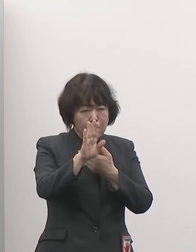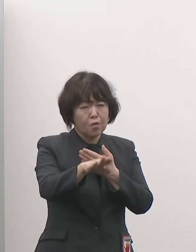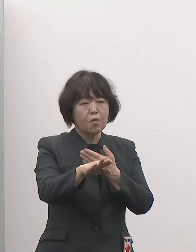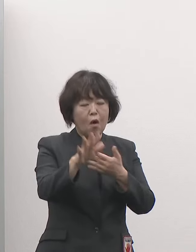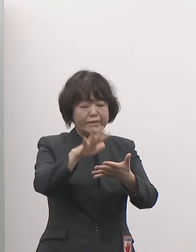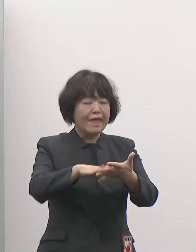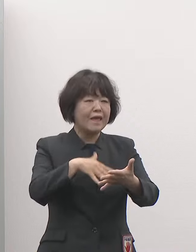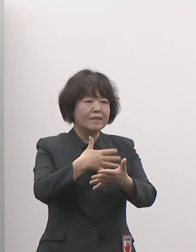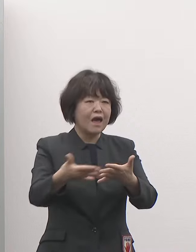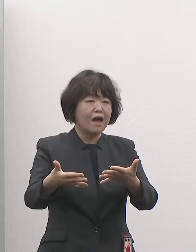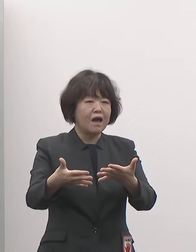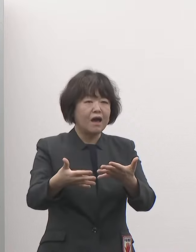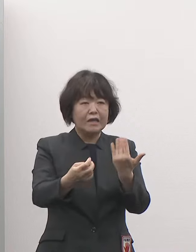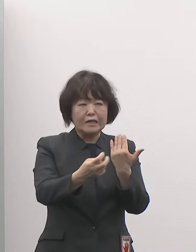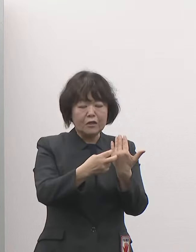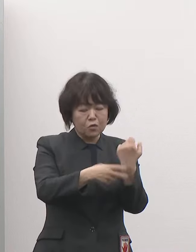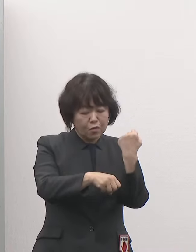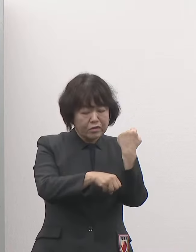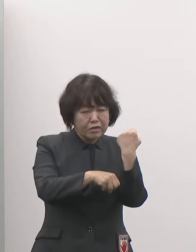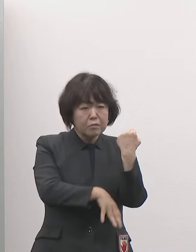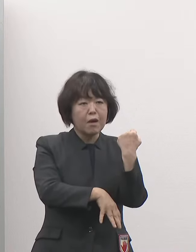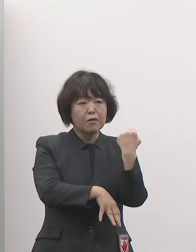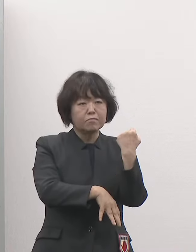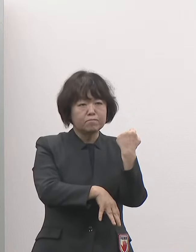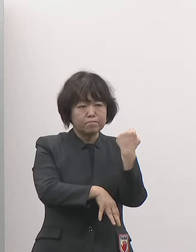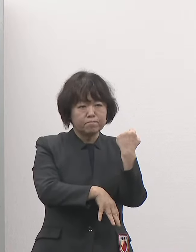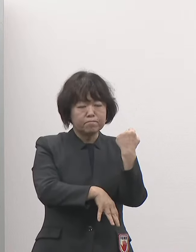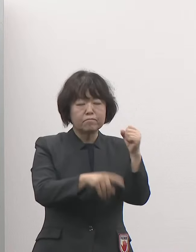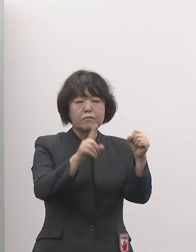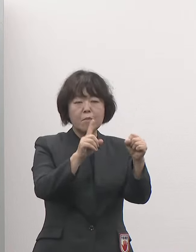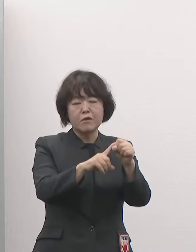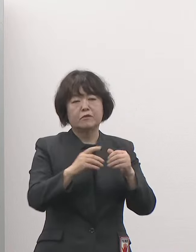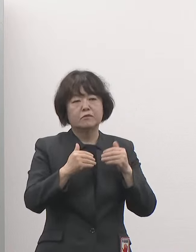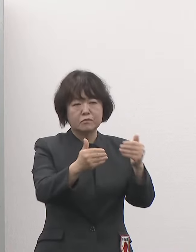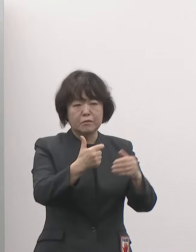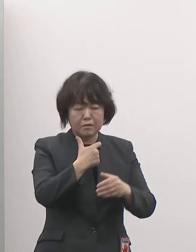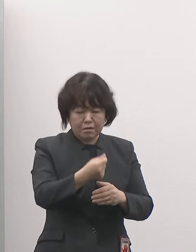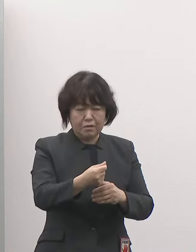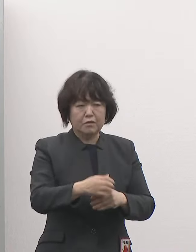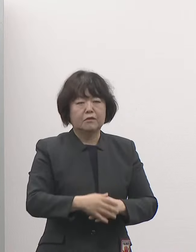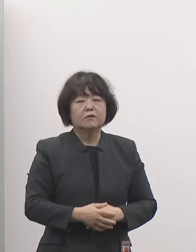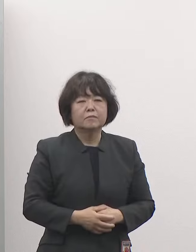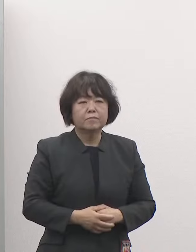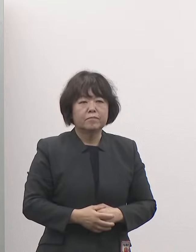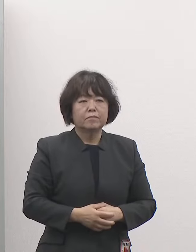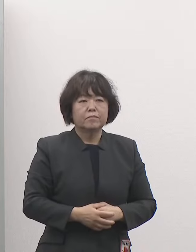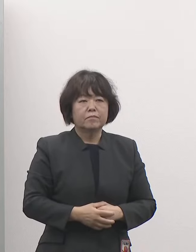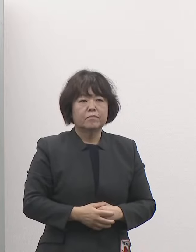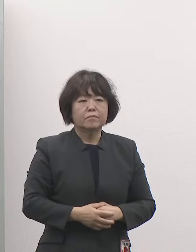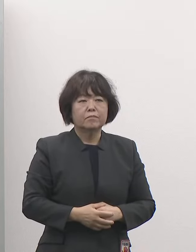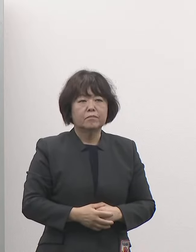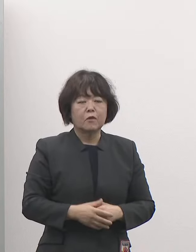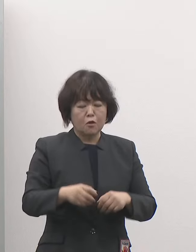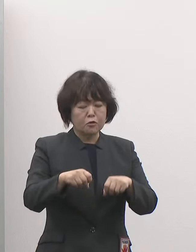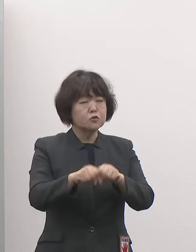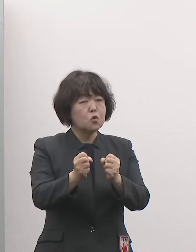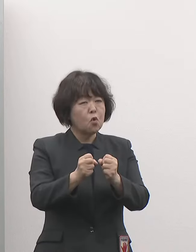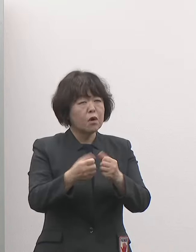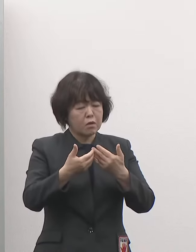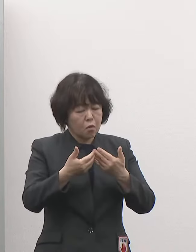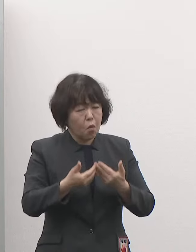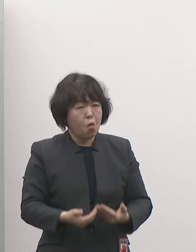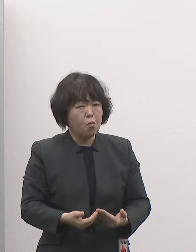ータ医療の基盤となるように進めてまいりたいと思いますし、また重度心身障害者の